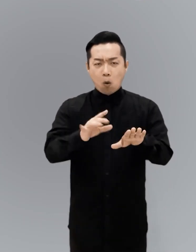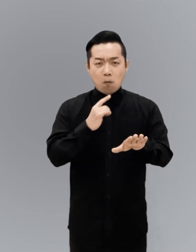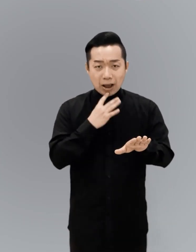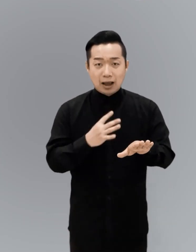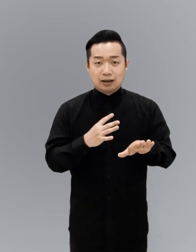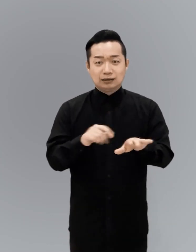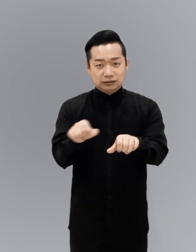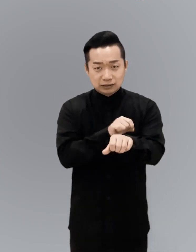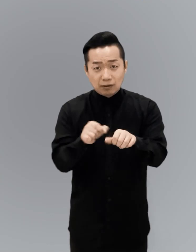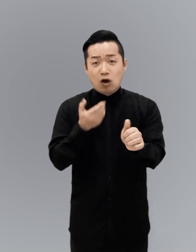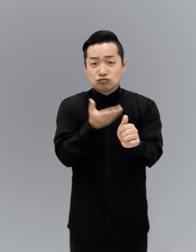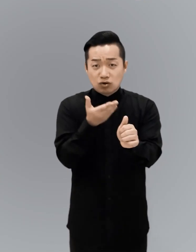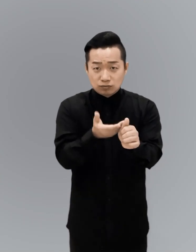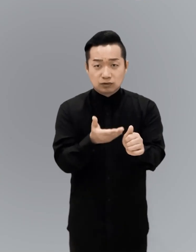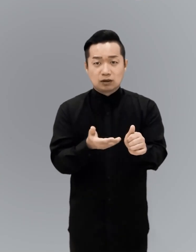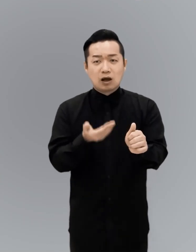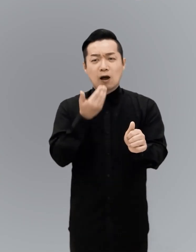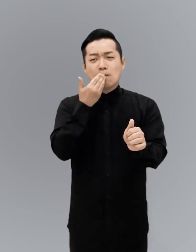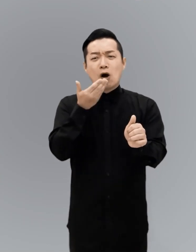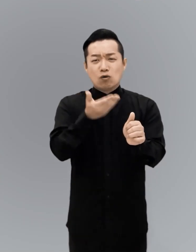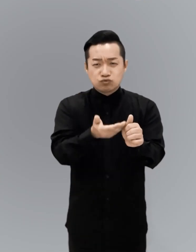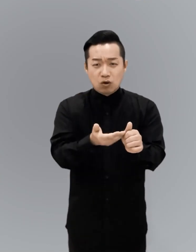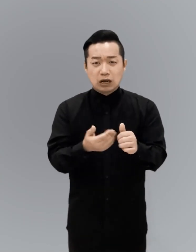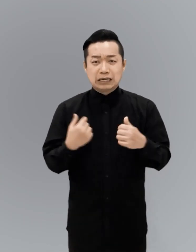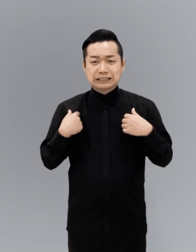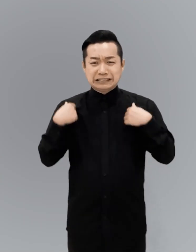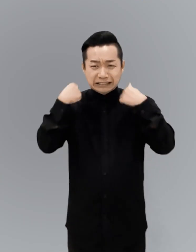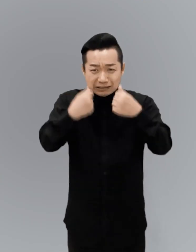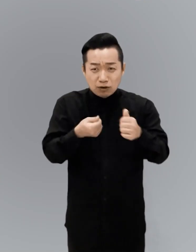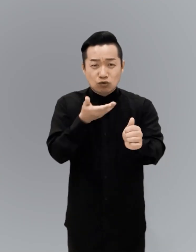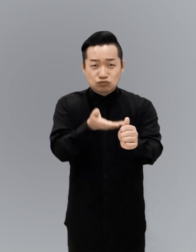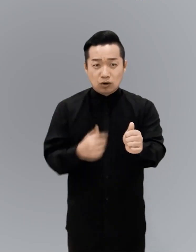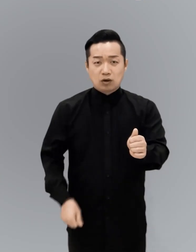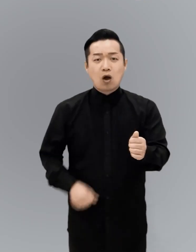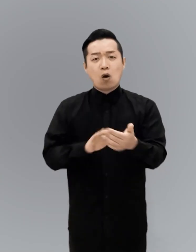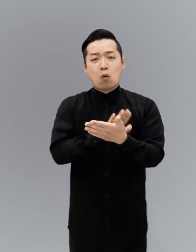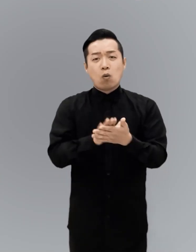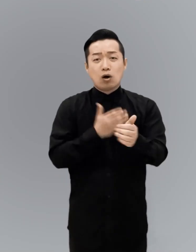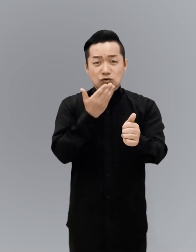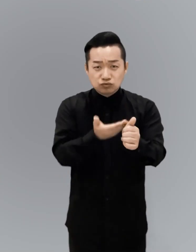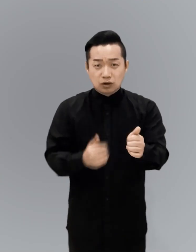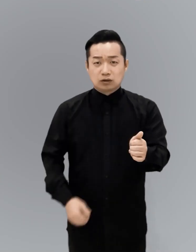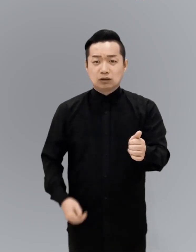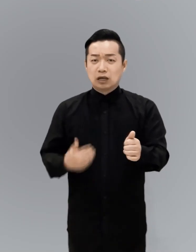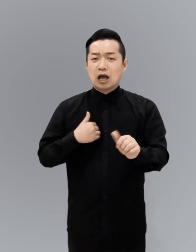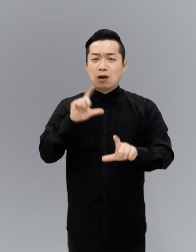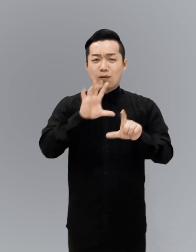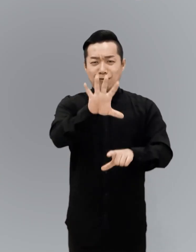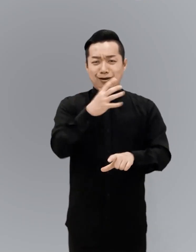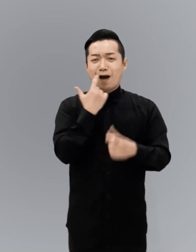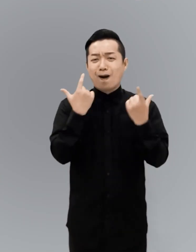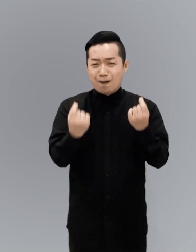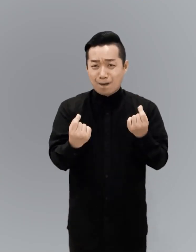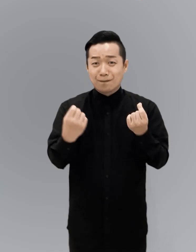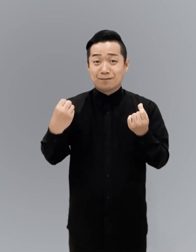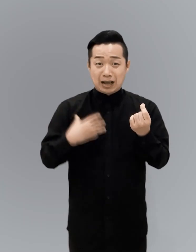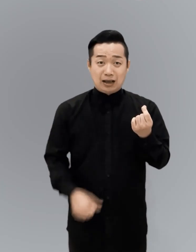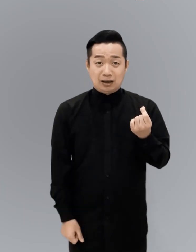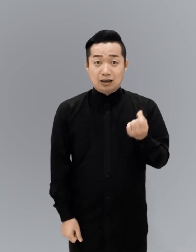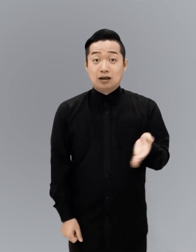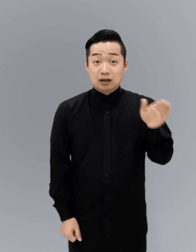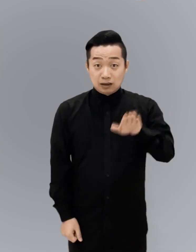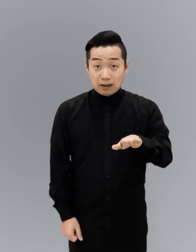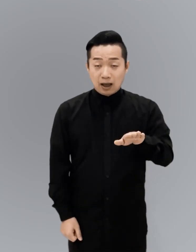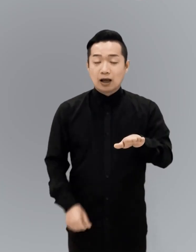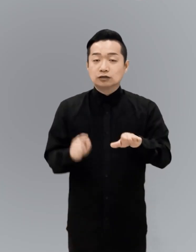아니면 오늘만이야? 특별하게 하면서 아이 먹여주고 입혀주고 놀아주고 하는데 그게 내 모습 같았다고요.